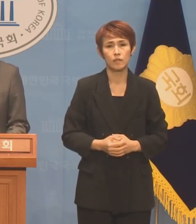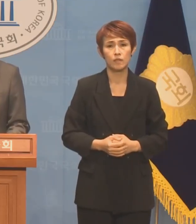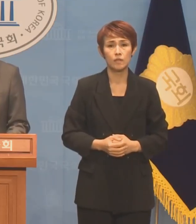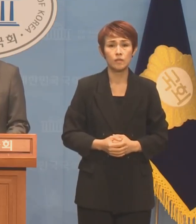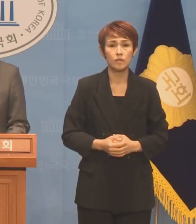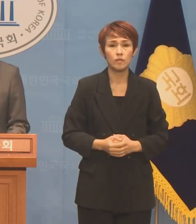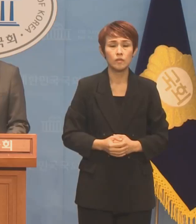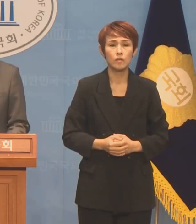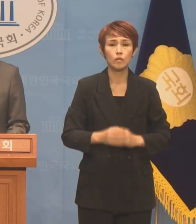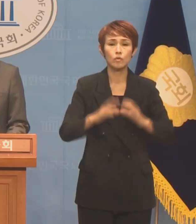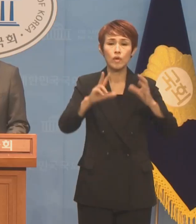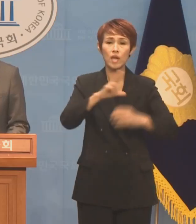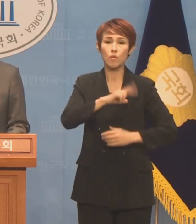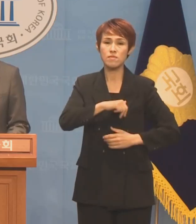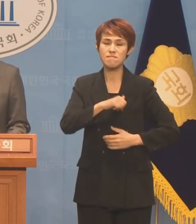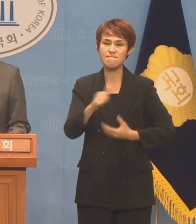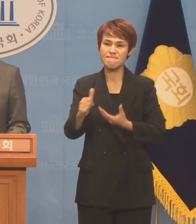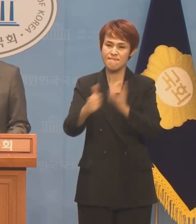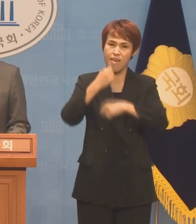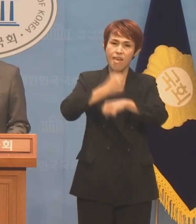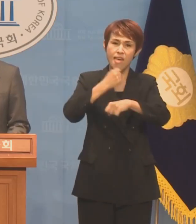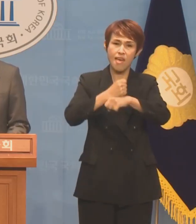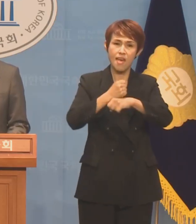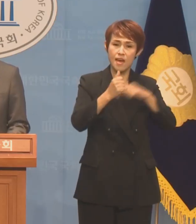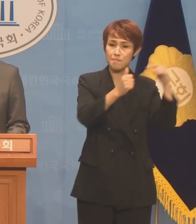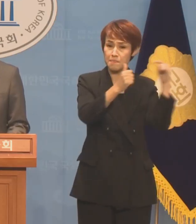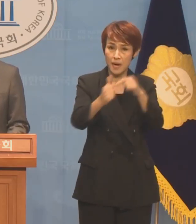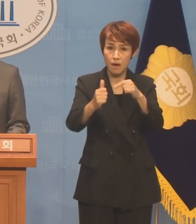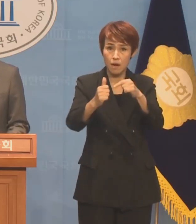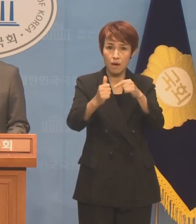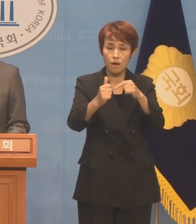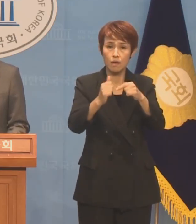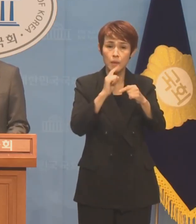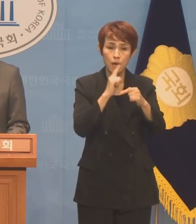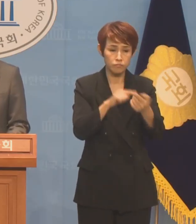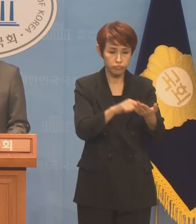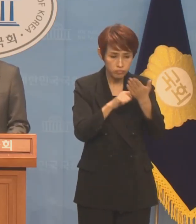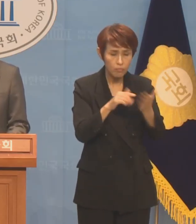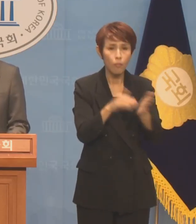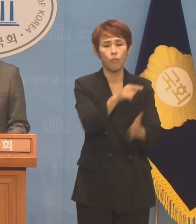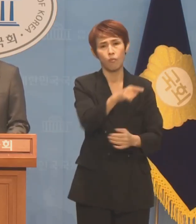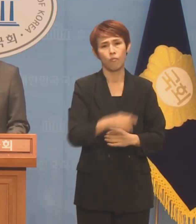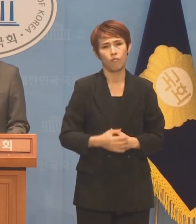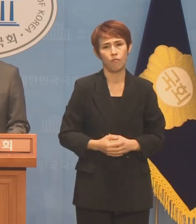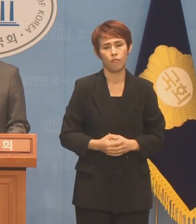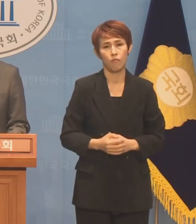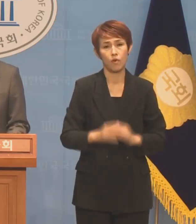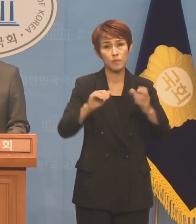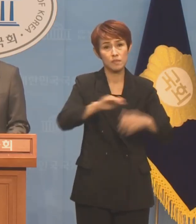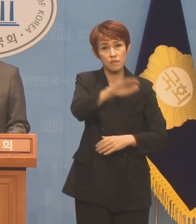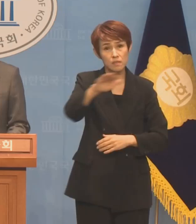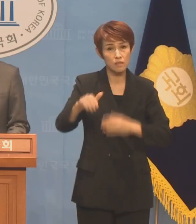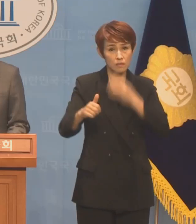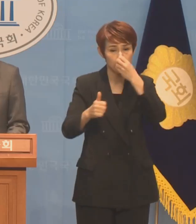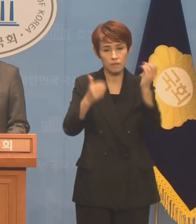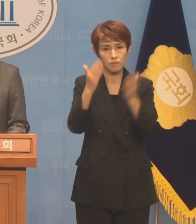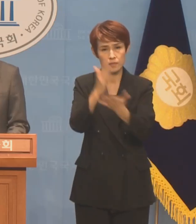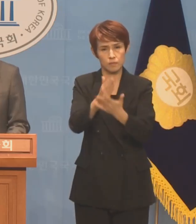차례나 국회의원들을 끌어내라고 지시한 증언도 나왔습니다. 더 이상 국민을 우롱하지